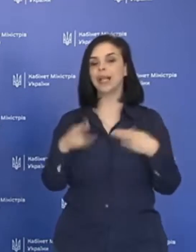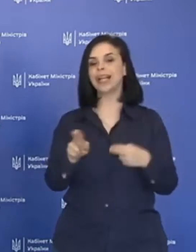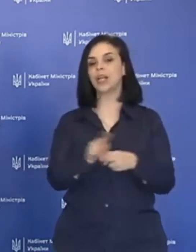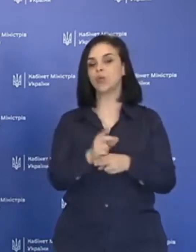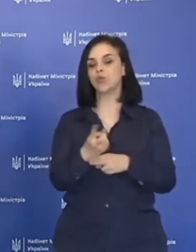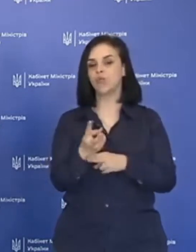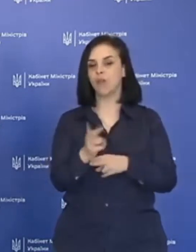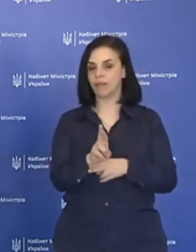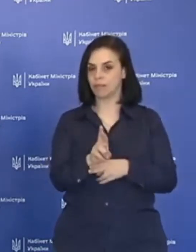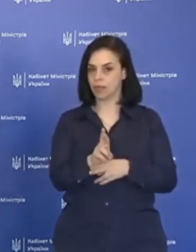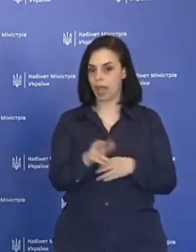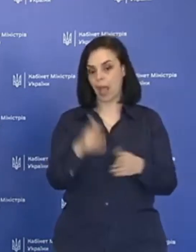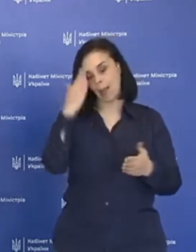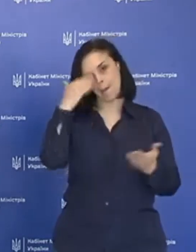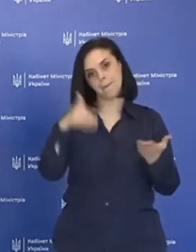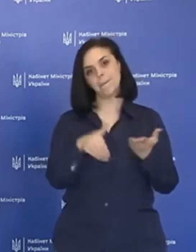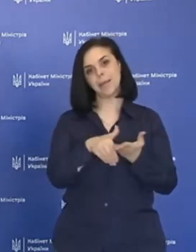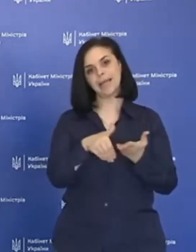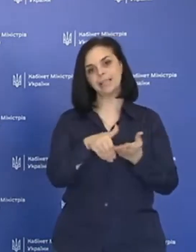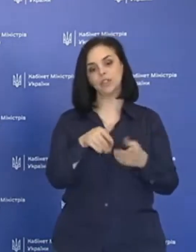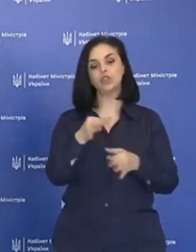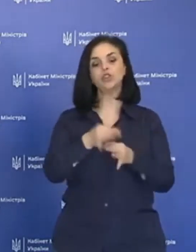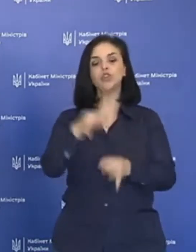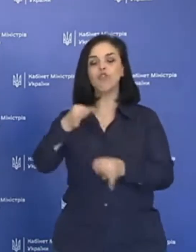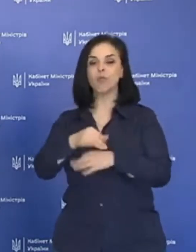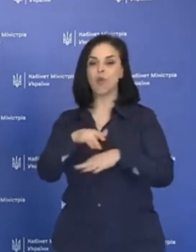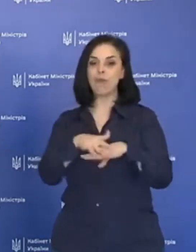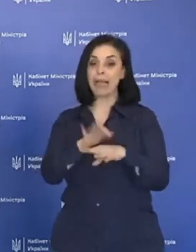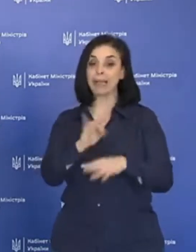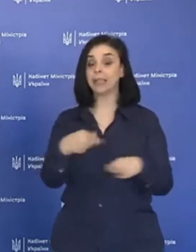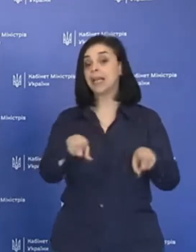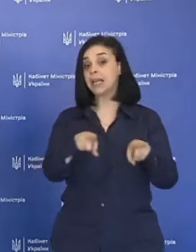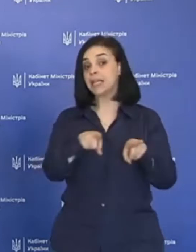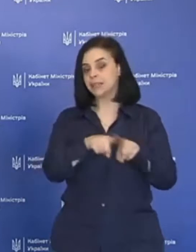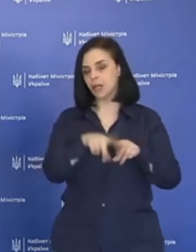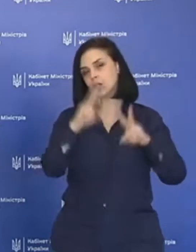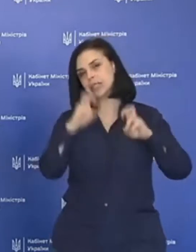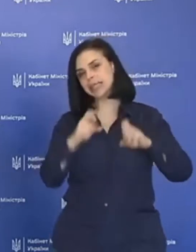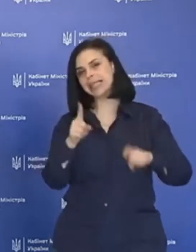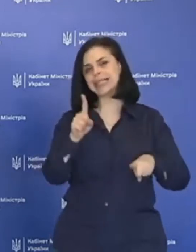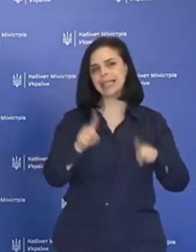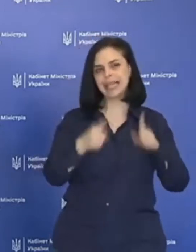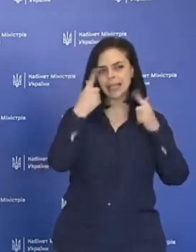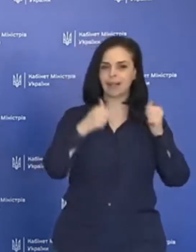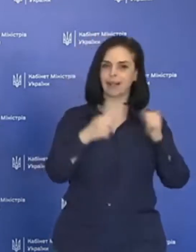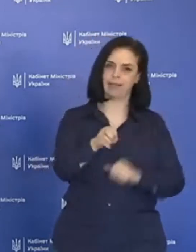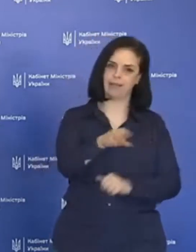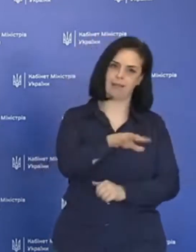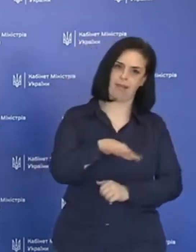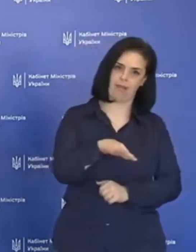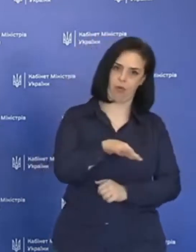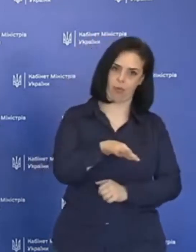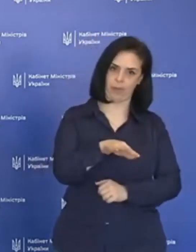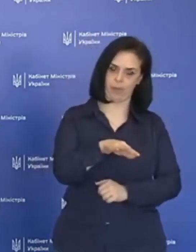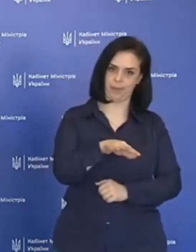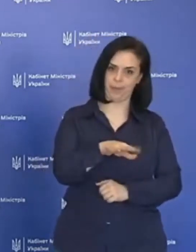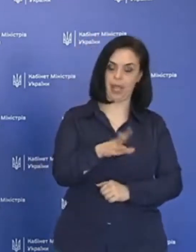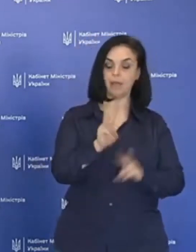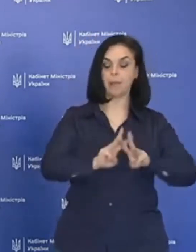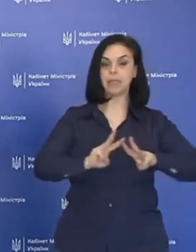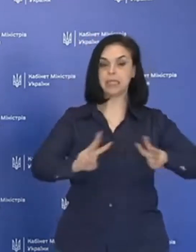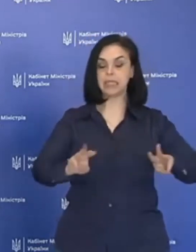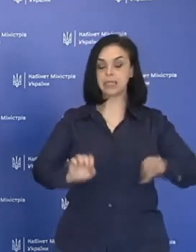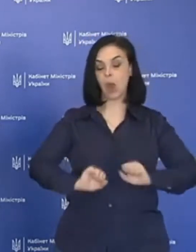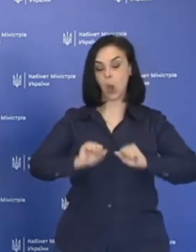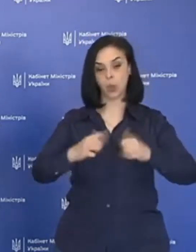лікування методом стовбурових клітин. Також розглядають деякі країни Європи. В